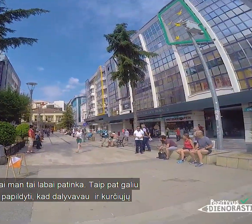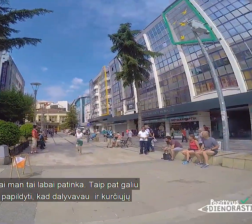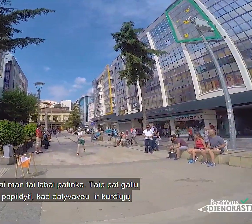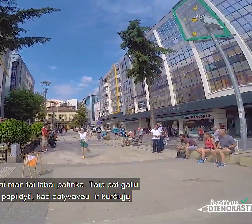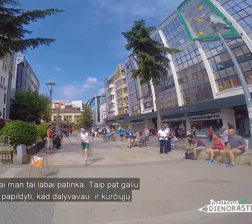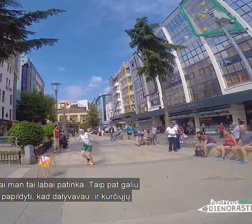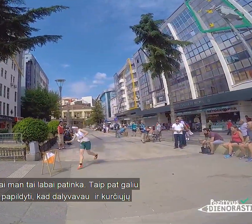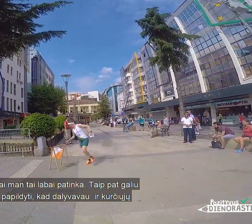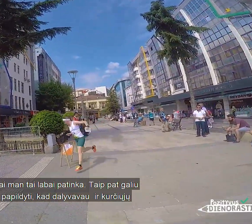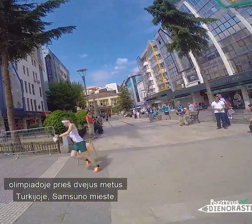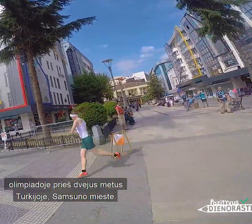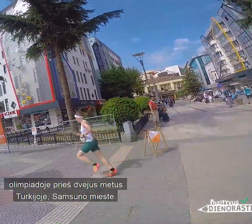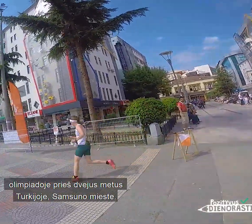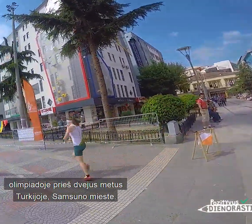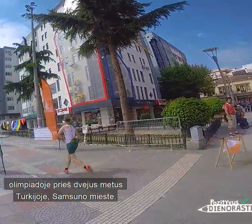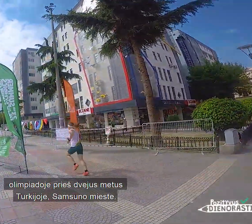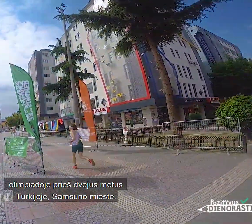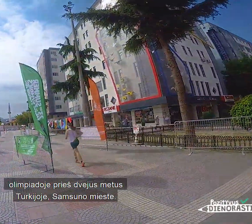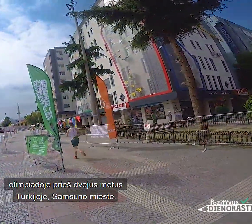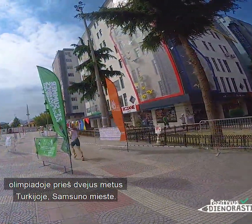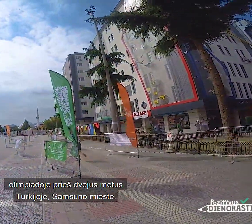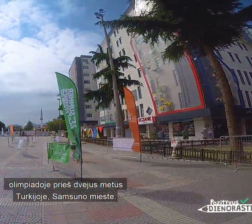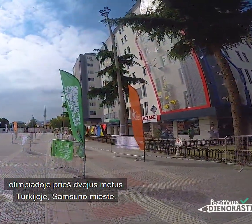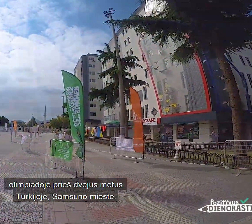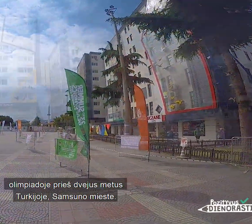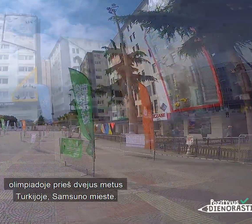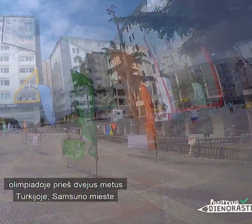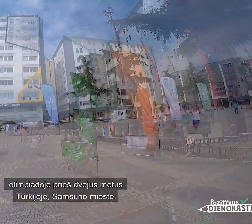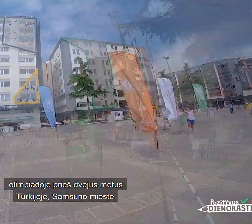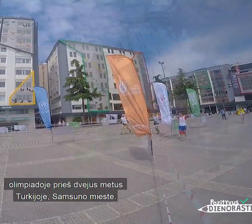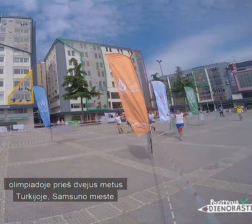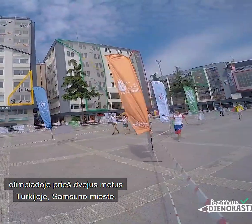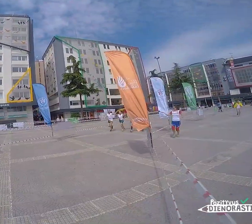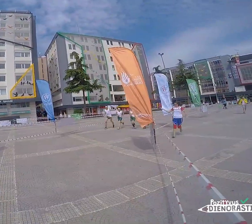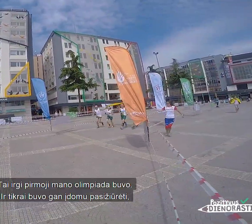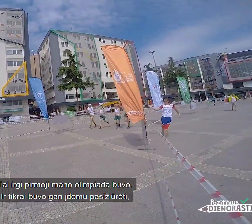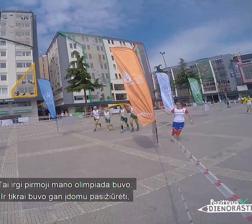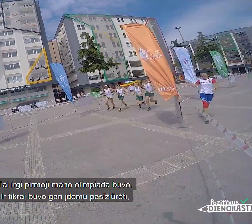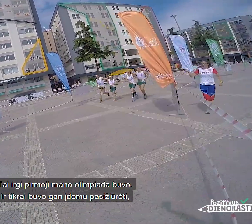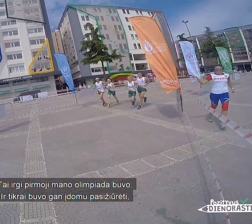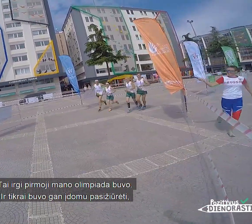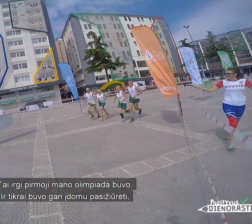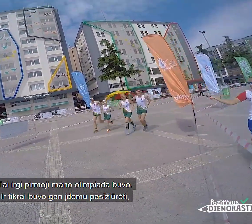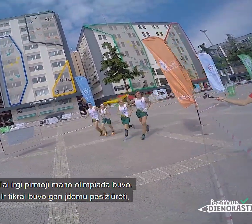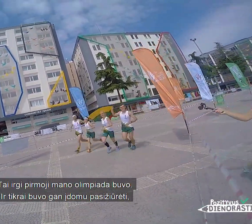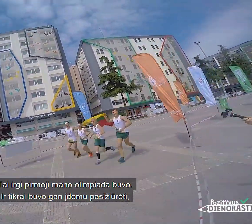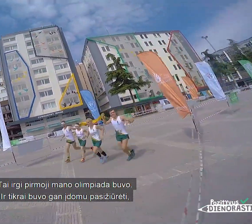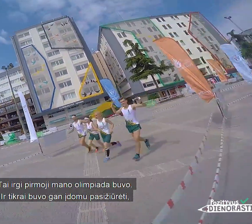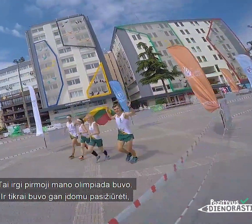dalyvavau ir kurčiųjų olimpiadoje prieš 2 metus Turkijoje, Samsono mieste. Tai irgi pirmoji mano olimpiada buvo. Ir